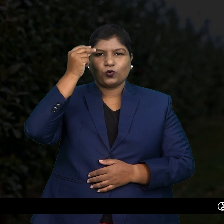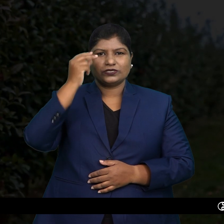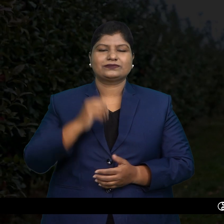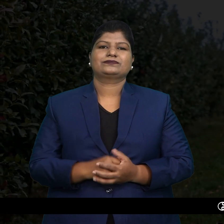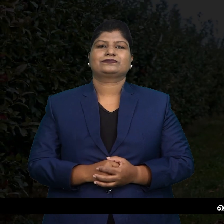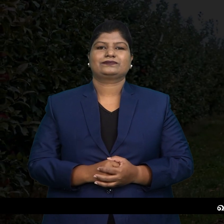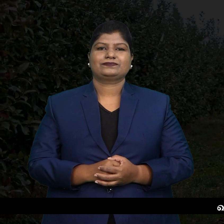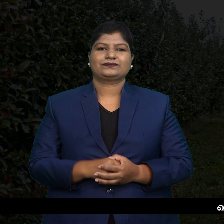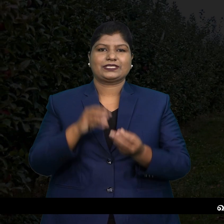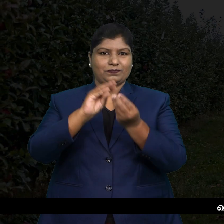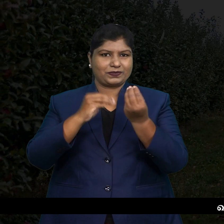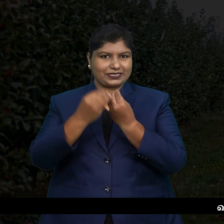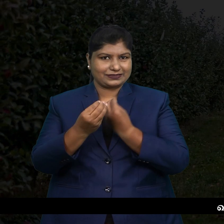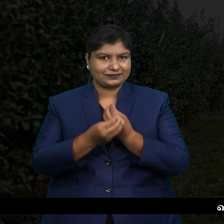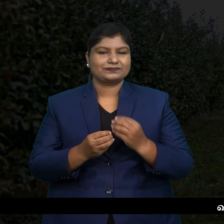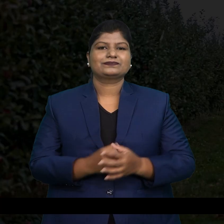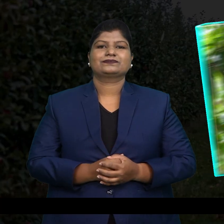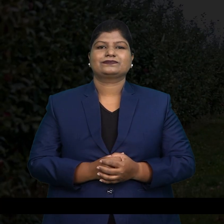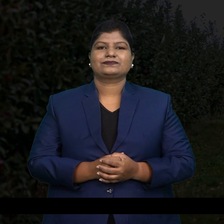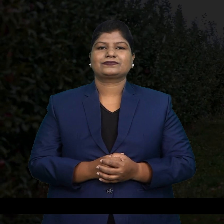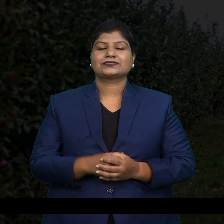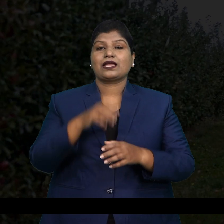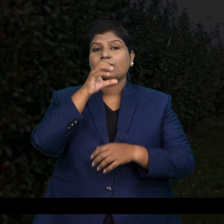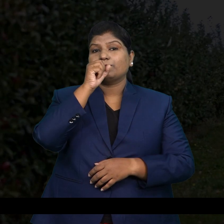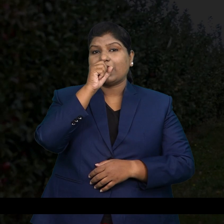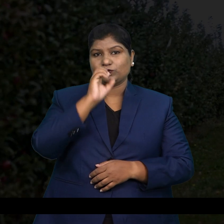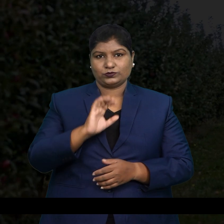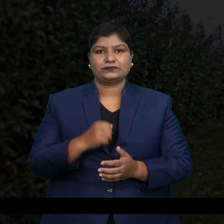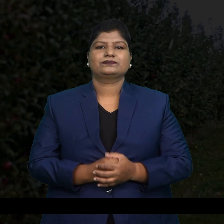தோடம்பழம், வாழைப்பழம், மாம்பழம்,